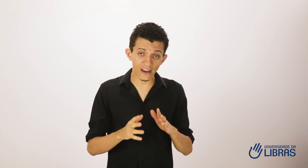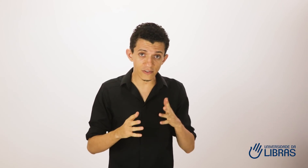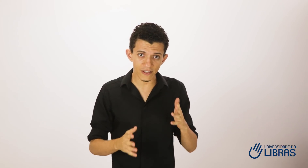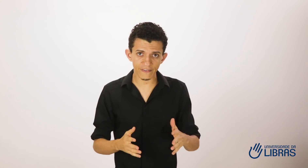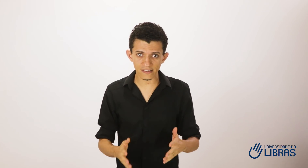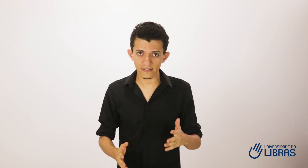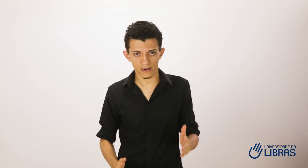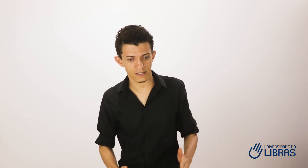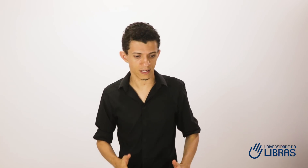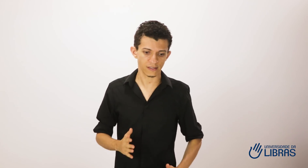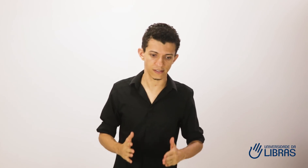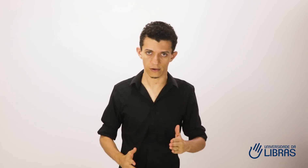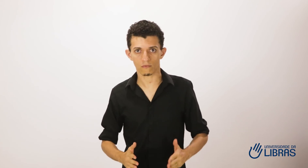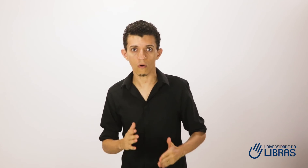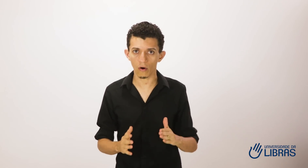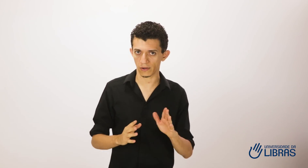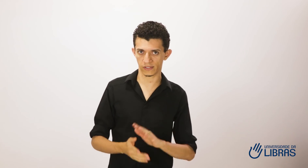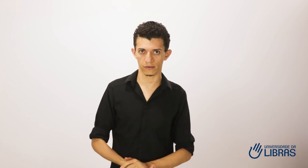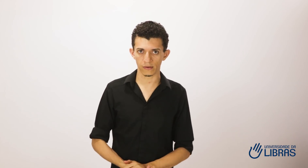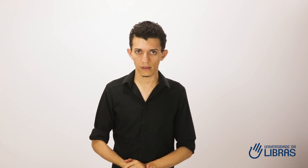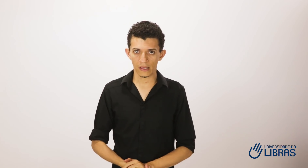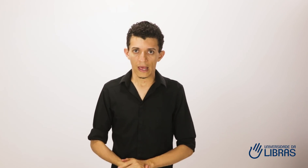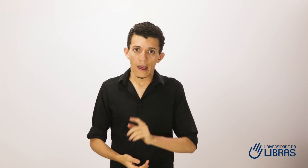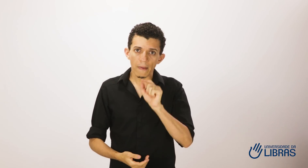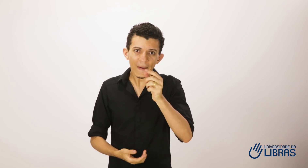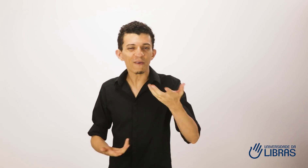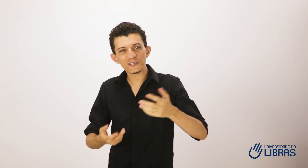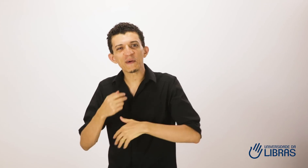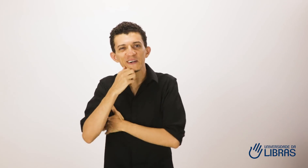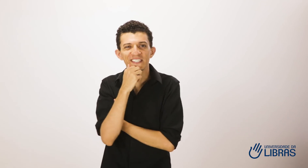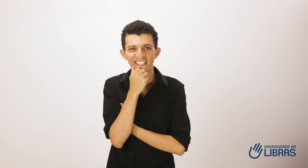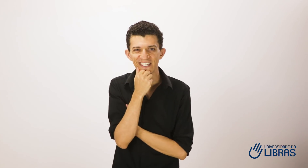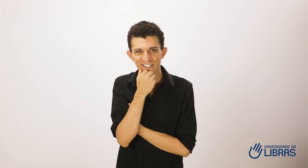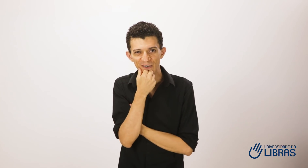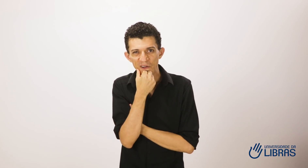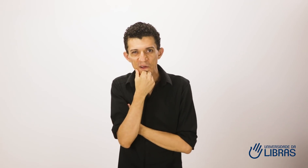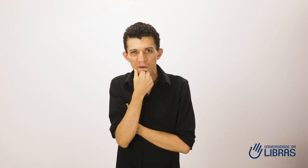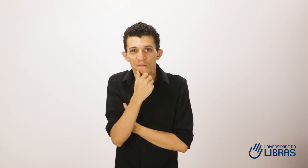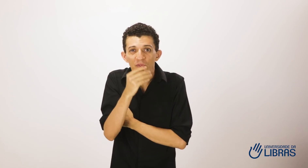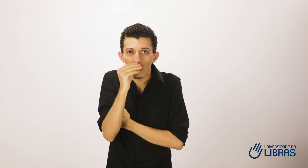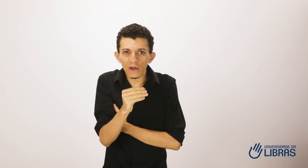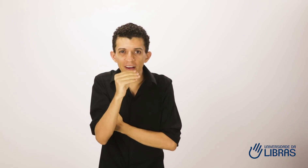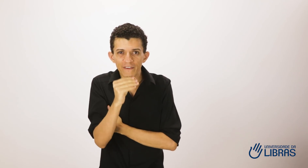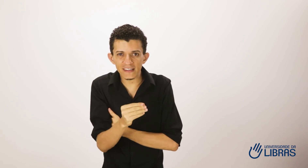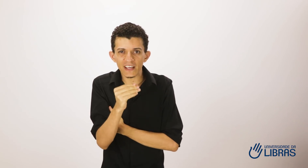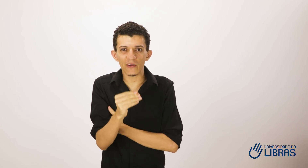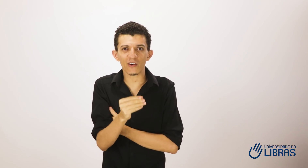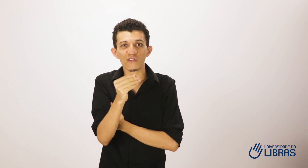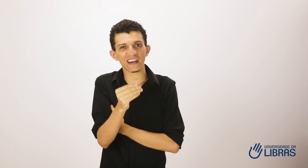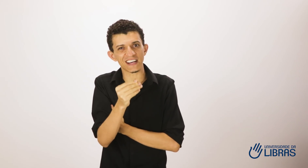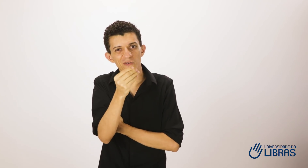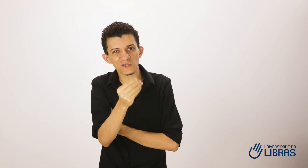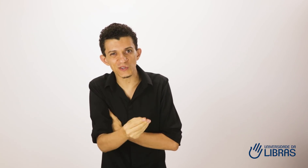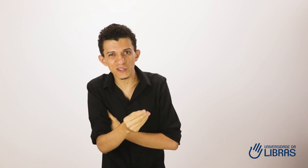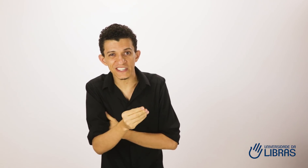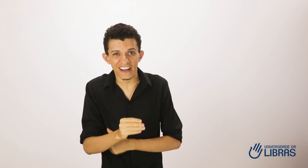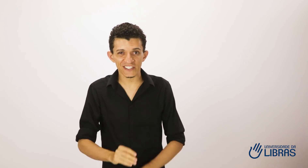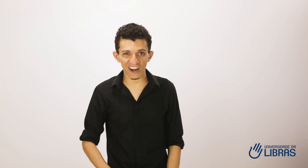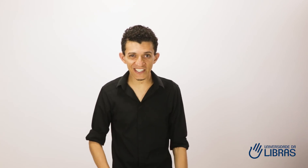faz você ficar sinalizando assim, ó, igual um robozinho. Me pergunte como é que eu sei disso. toda vez que eu ia conversar com surdos, só de